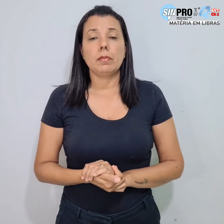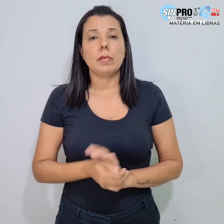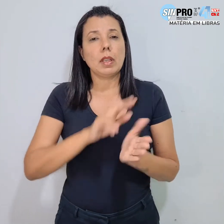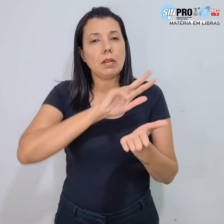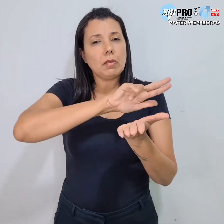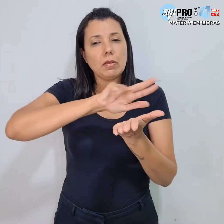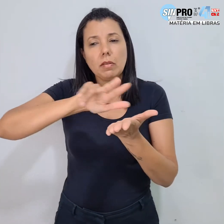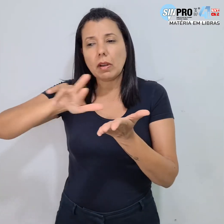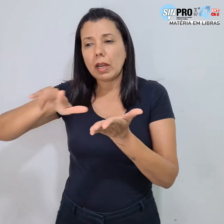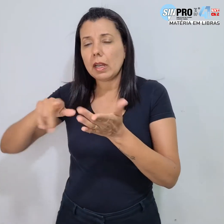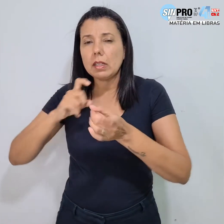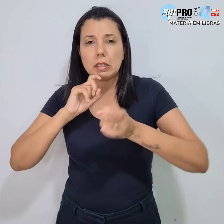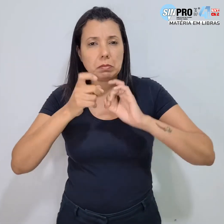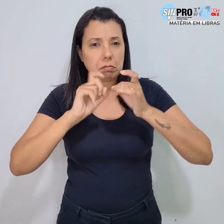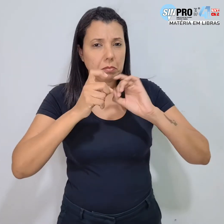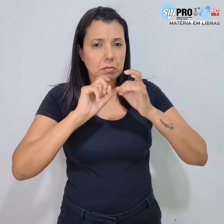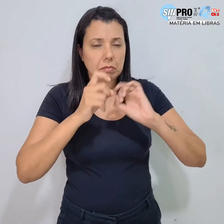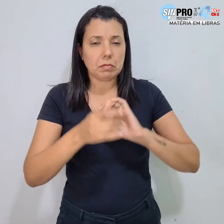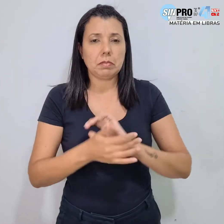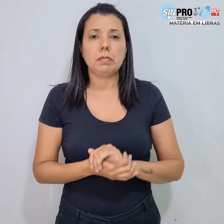o pluralismo administrativo,